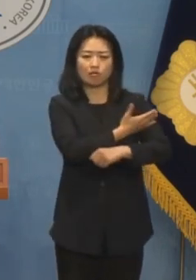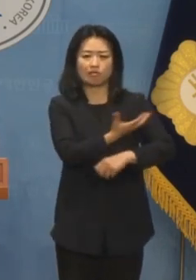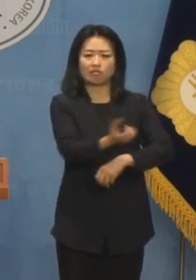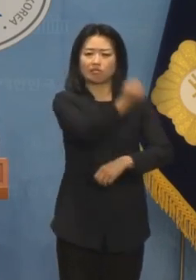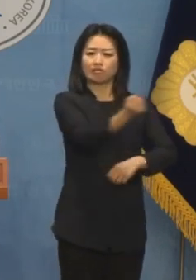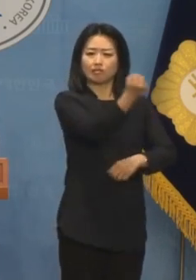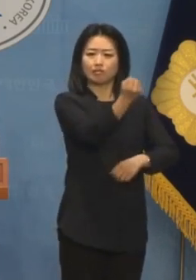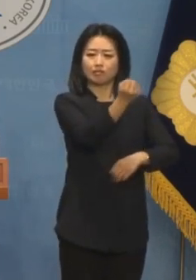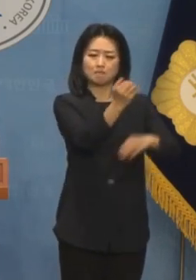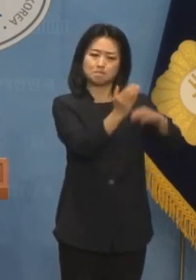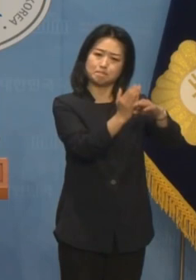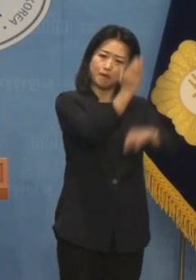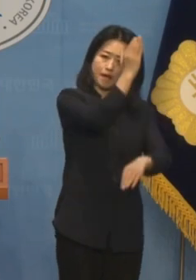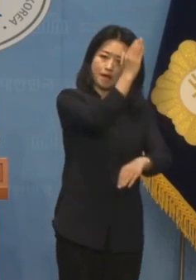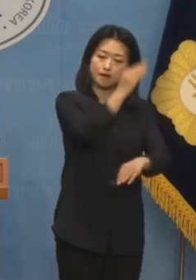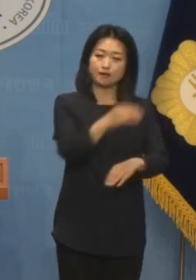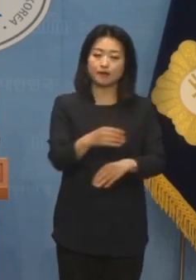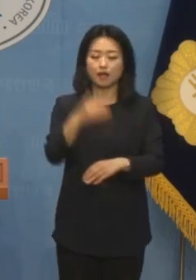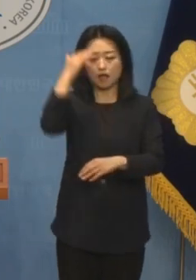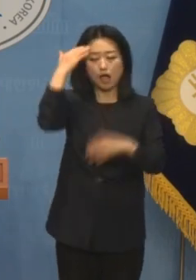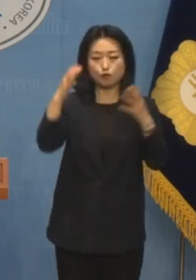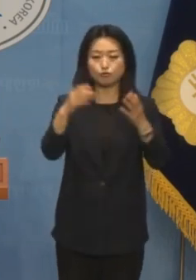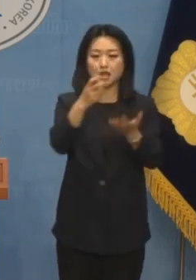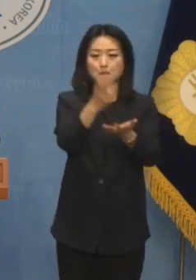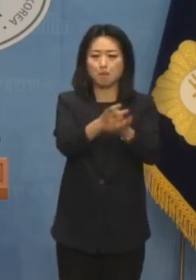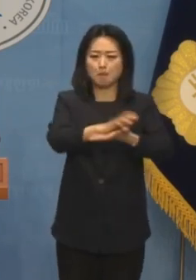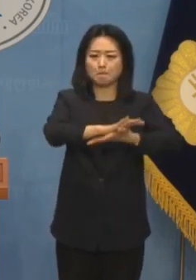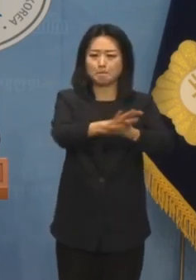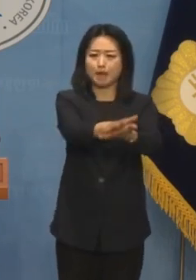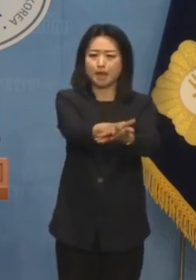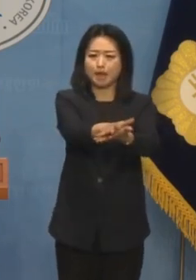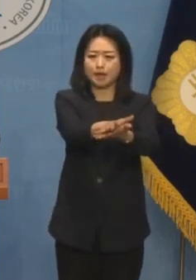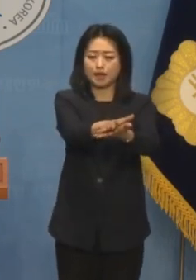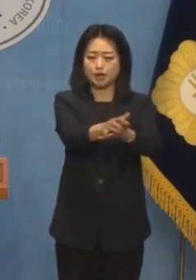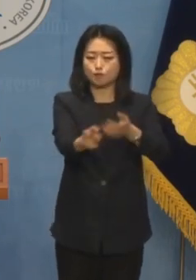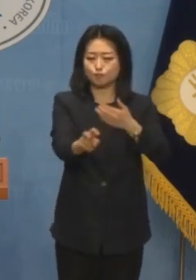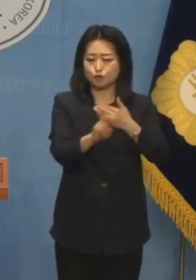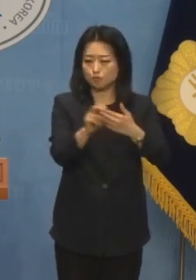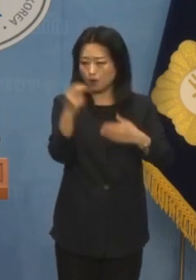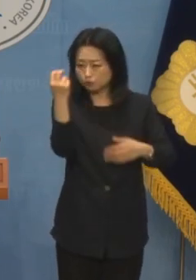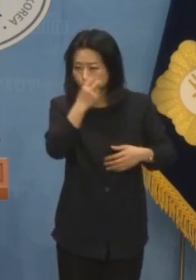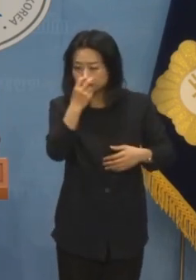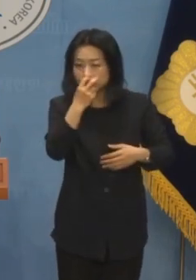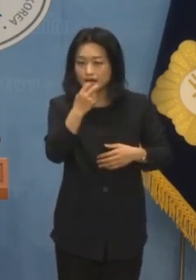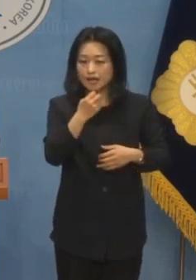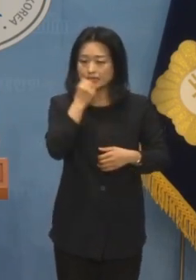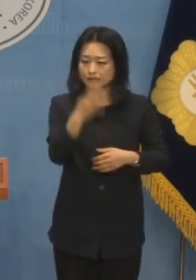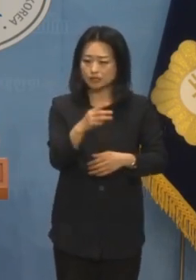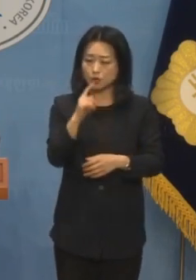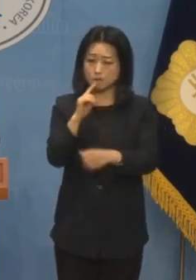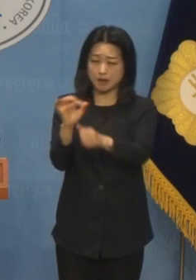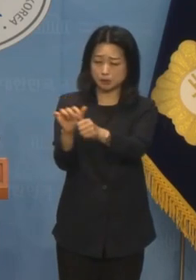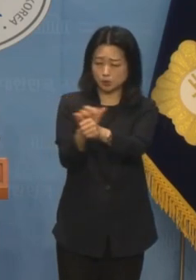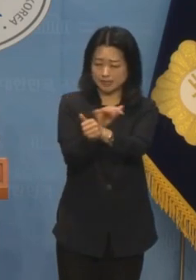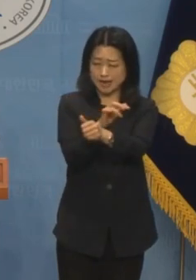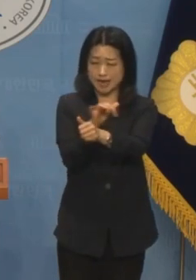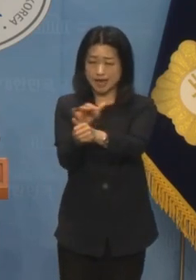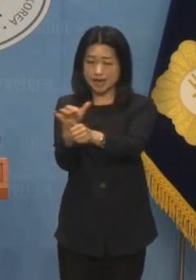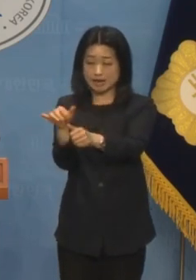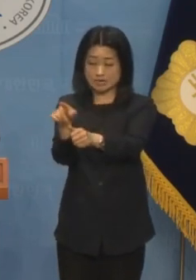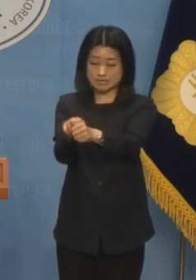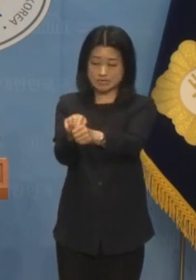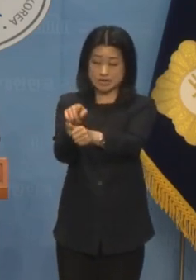권력으로서 대한민국의 법과 질서를 유린하며 위법 수사와 진술 조작, 증거 날조를 밥